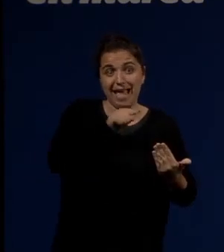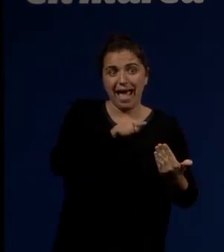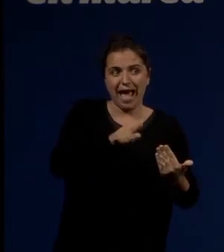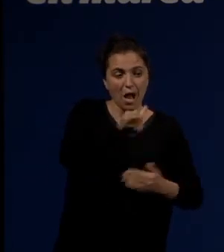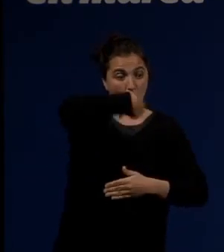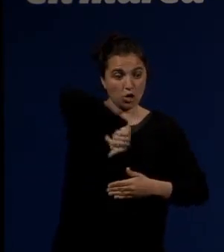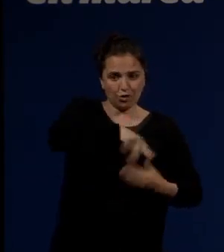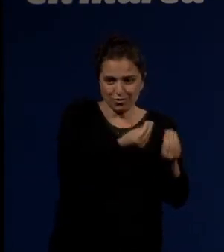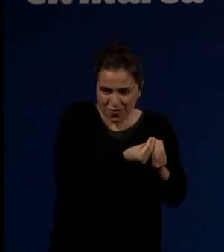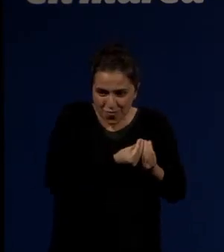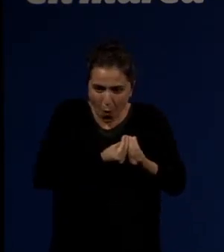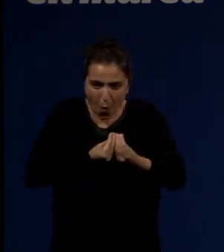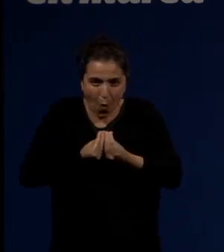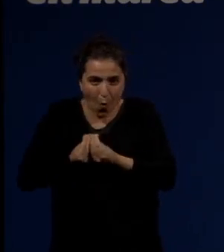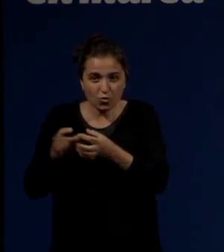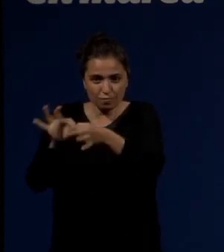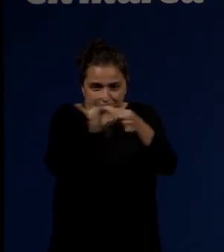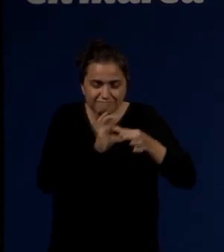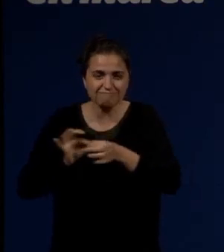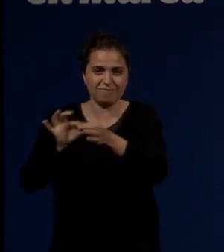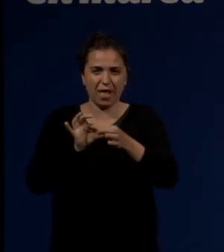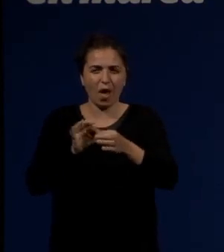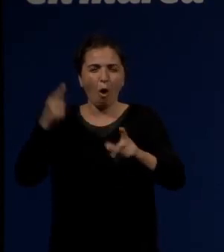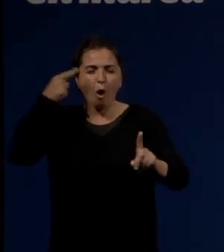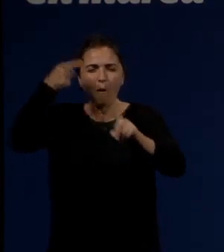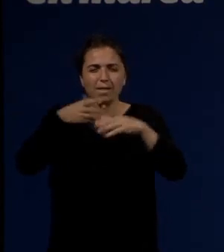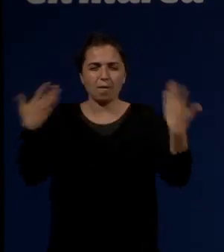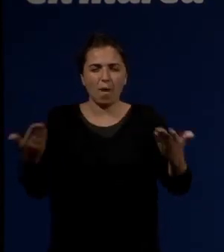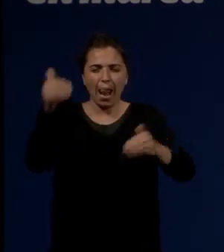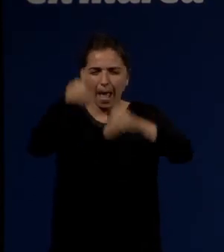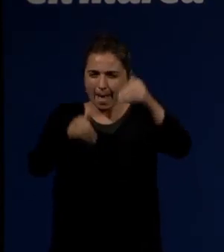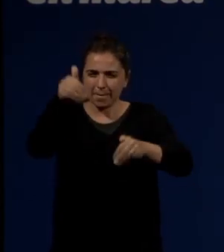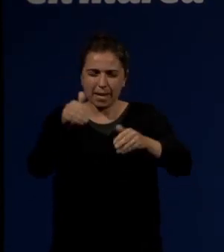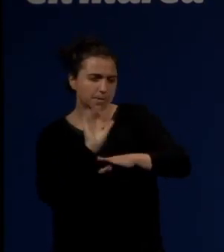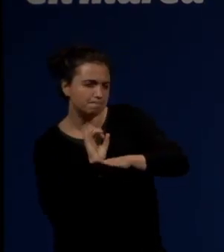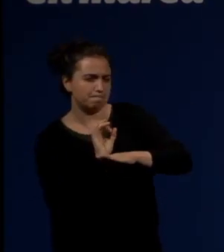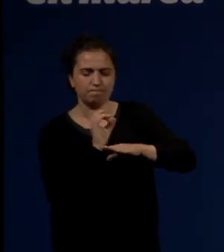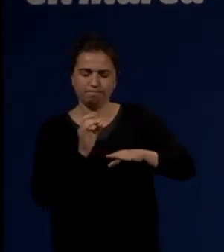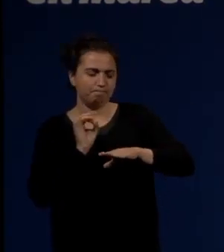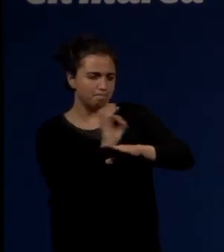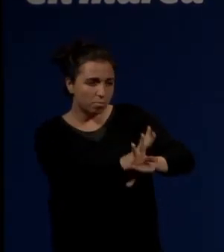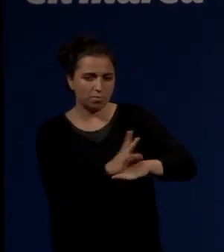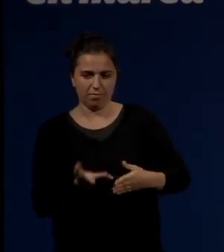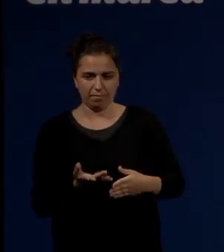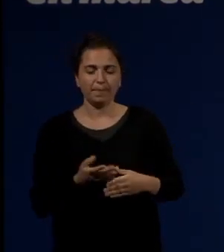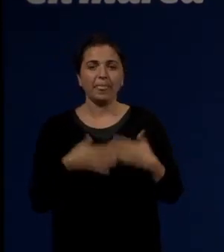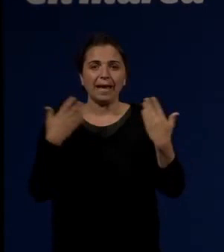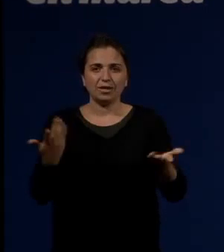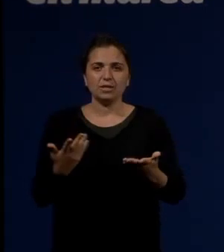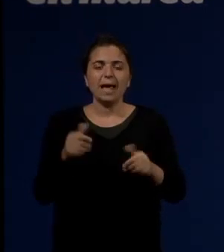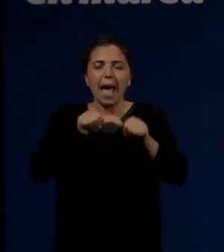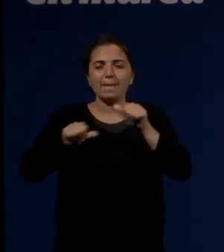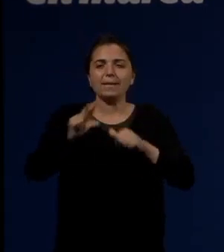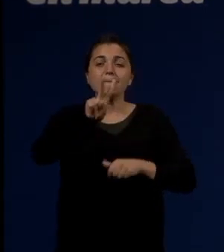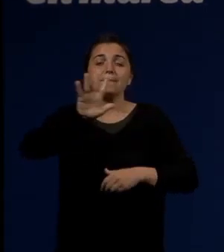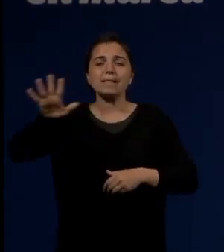estamos voltando, nos estamos coexionando para votalos dunha vez por todas. E a partir do 25 de setembro, este home que está aquí a